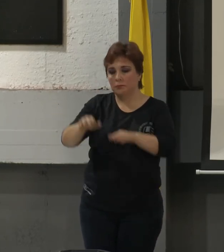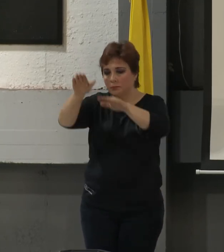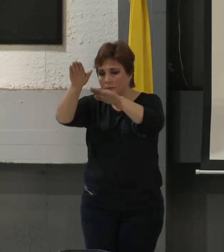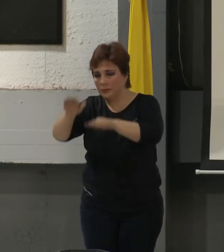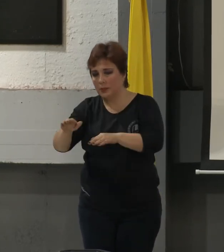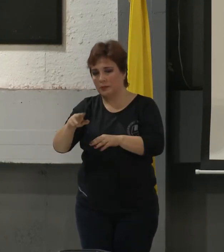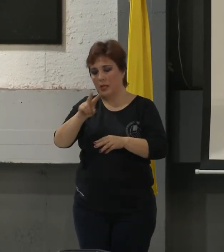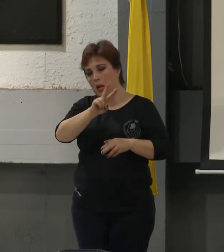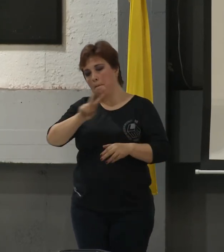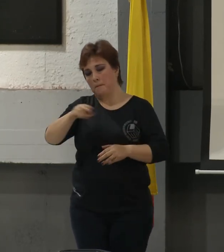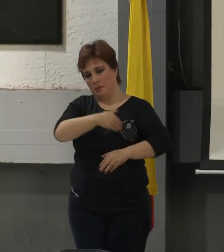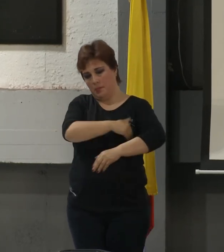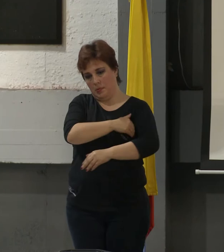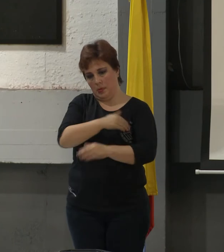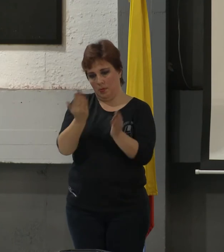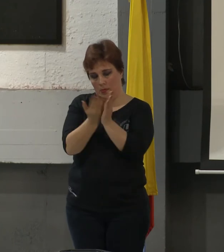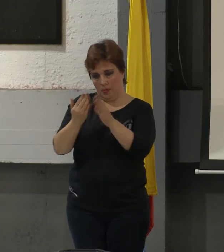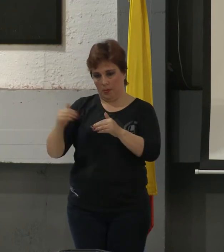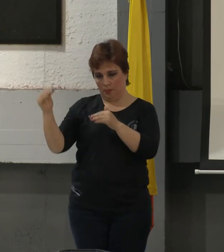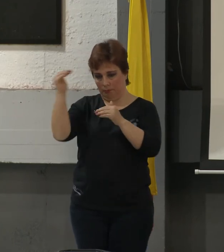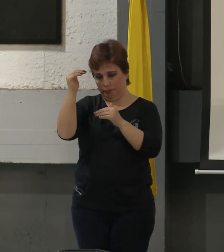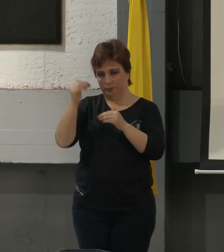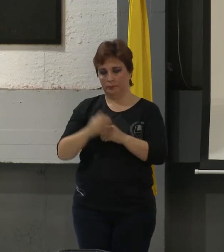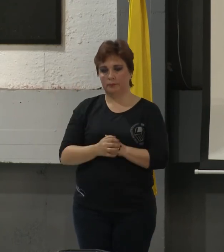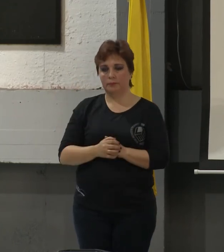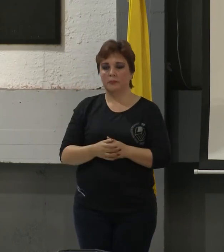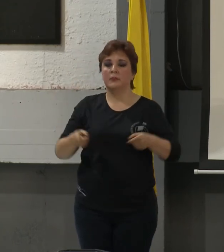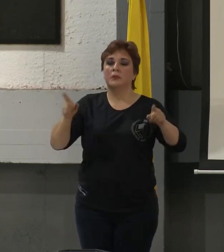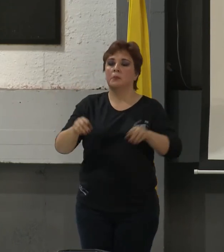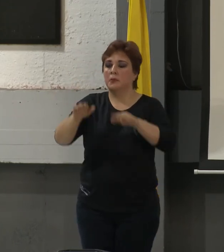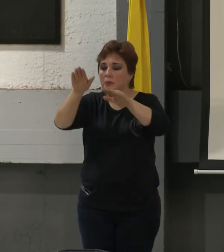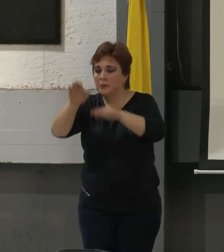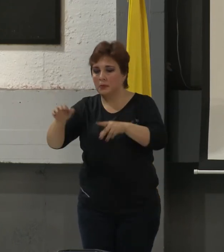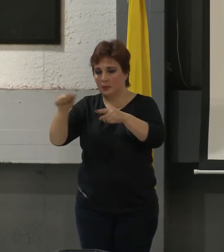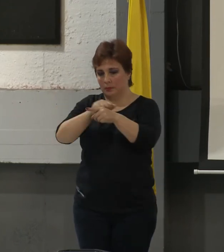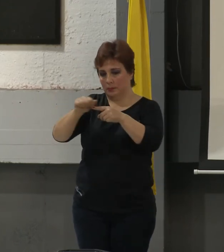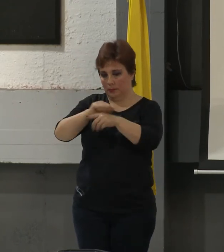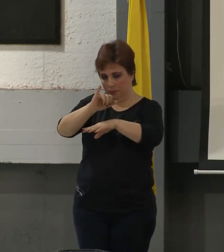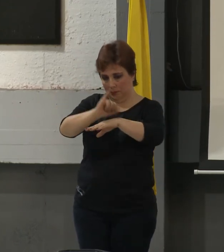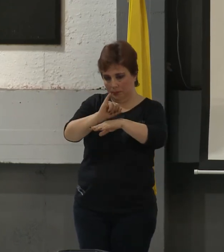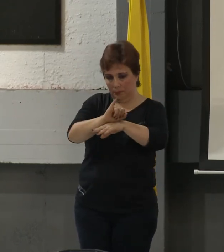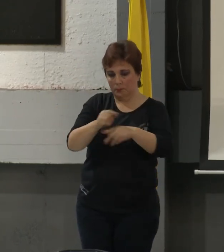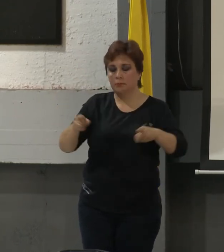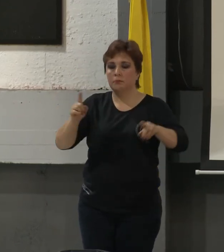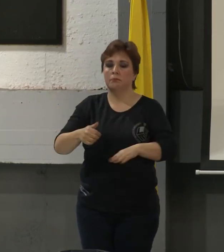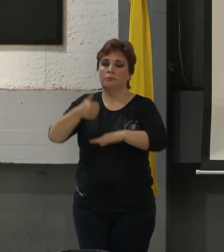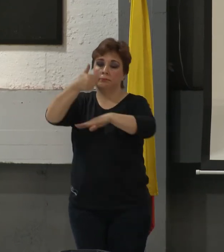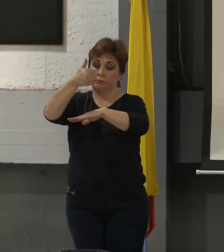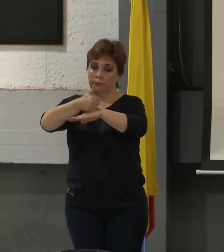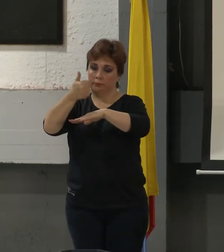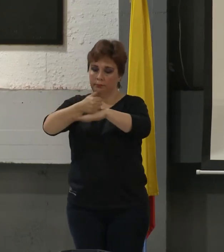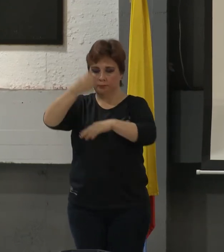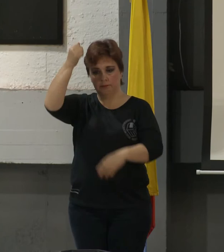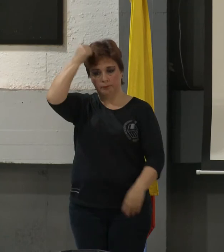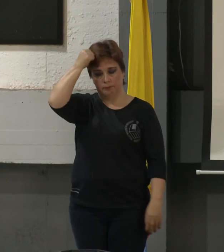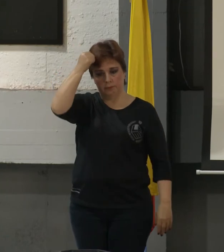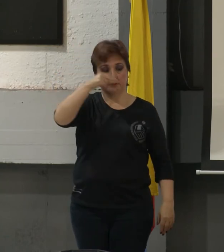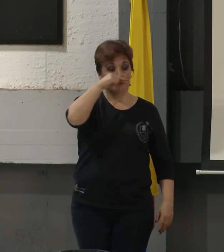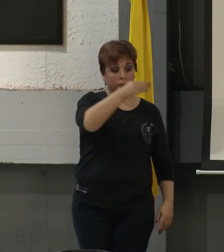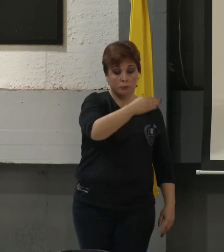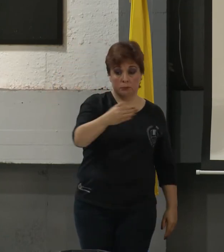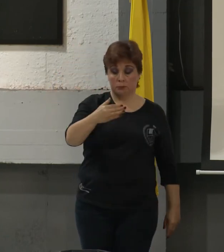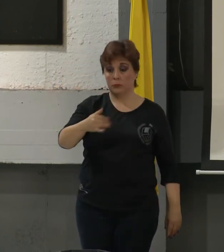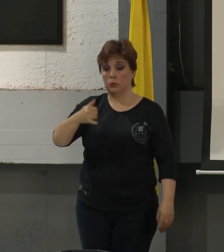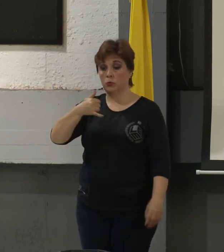superior a los representantes de las instituciones de práctica pedagógica a los directivos docentes niños y